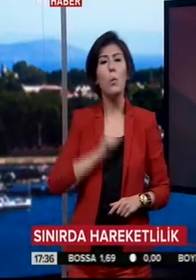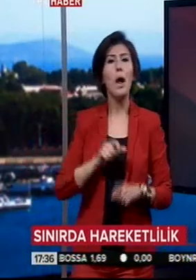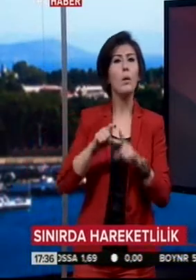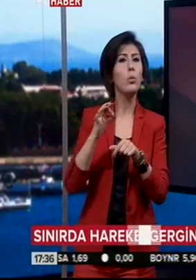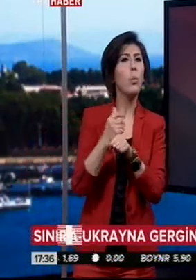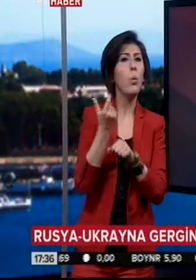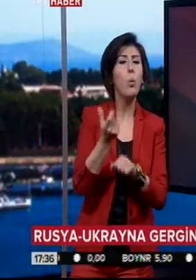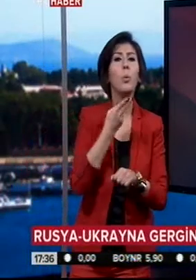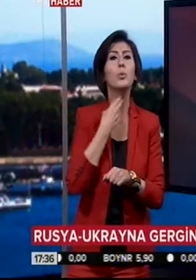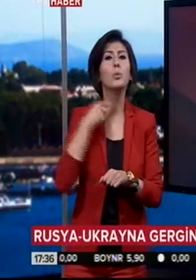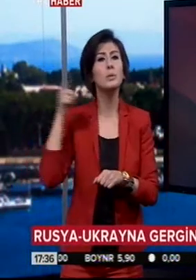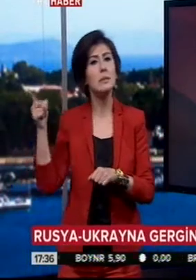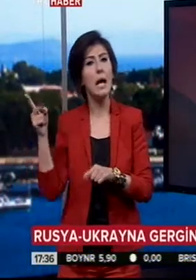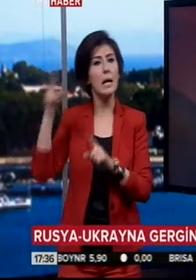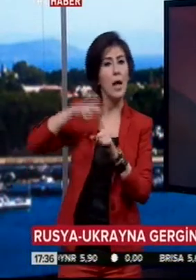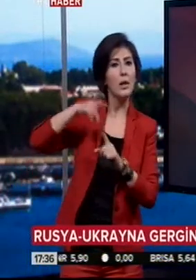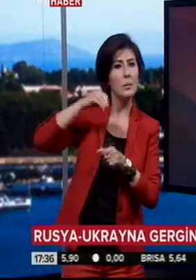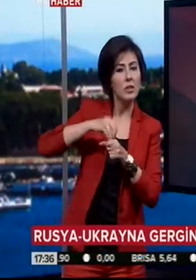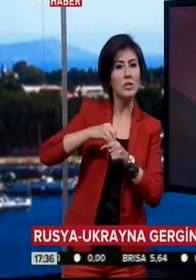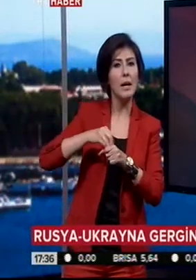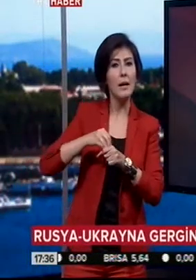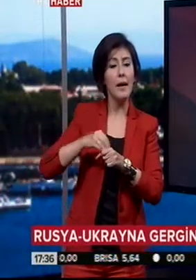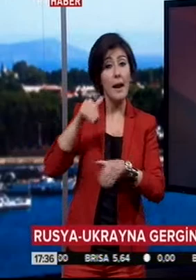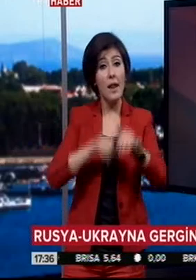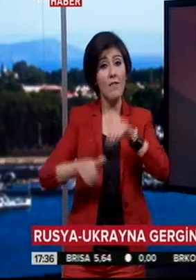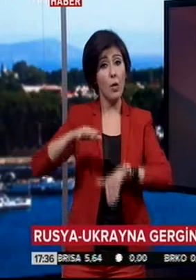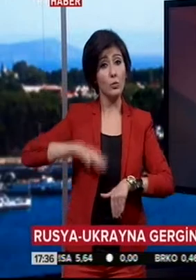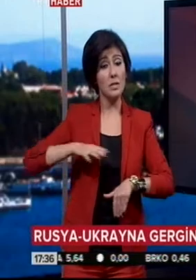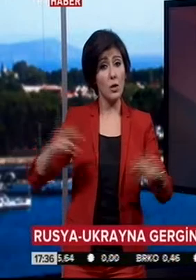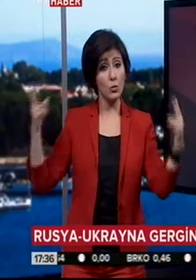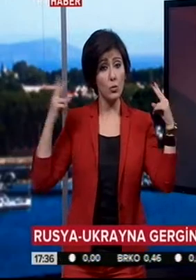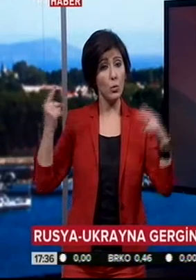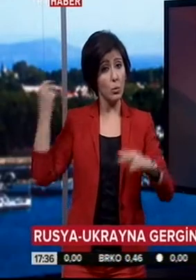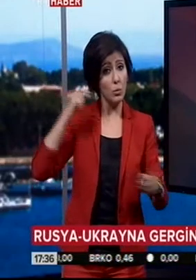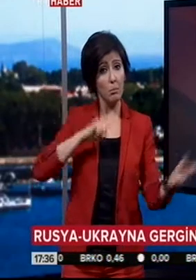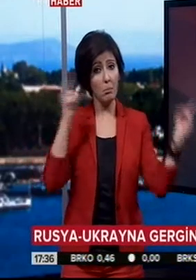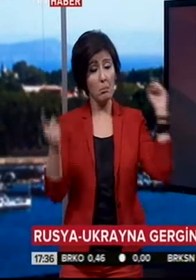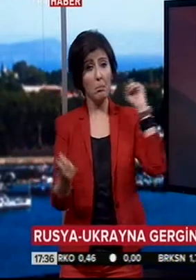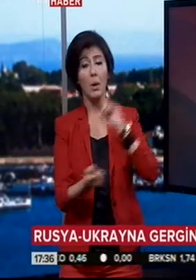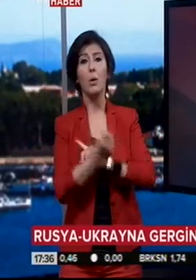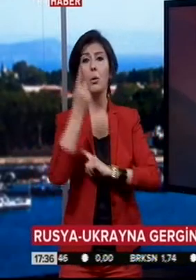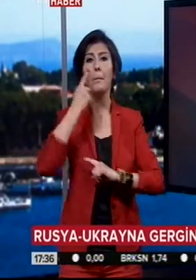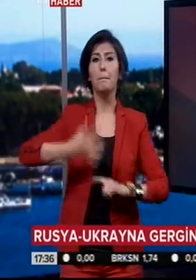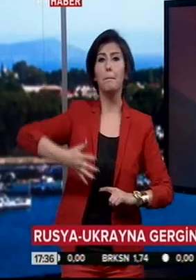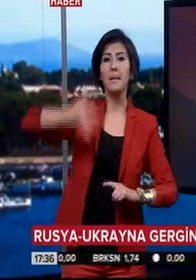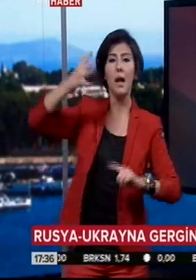Ukrayna'nın doğusunda Rusya'ya katılmak için referandum isteyen göstericiler dünden bu yana hükümet binalarını işgal eylemleri